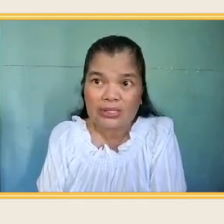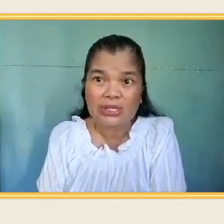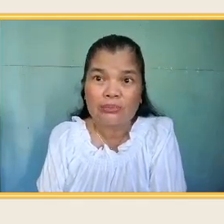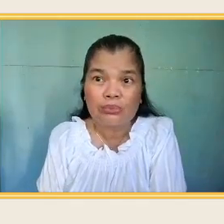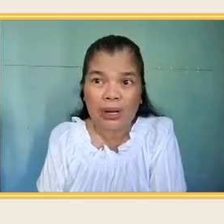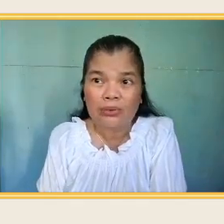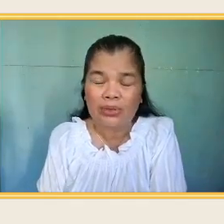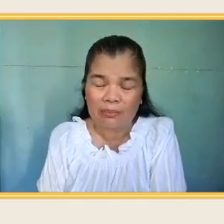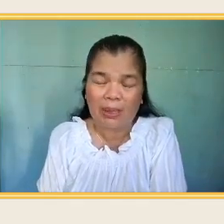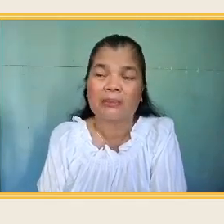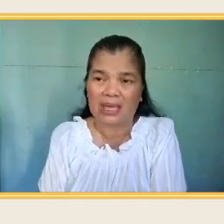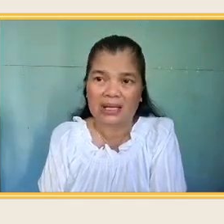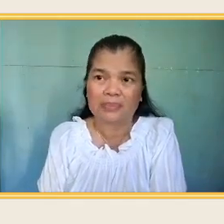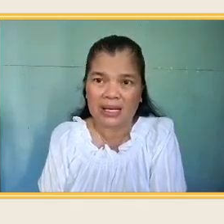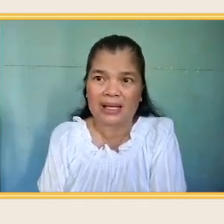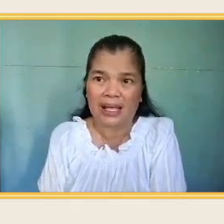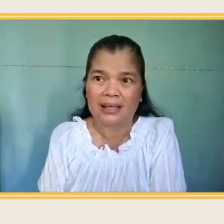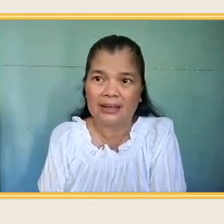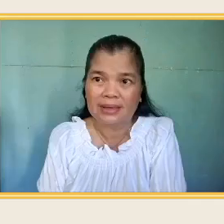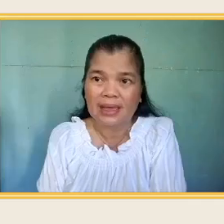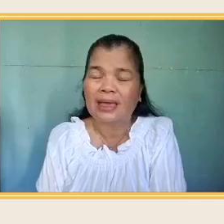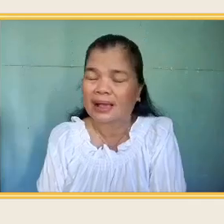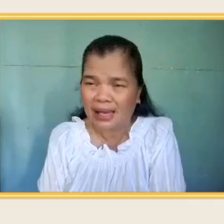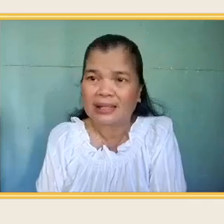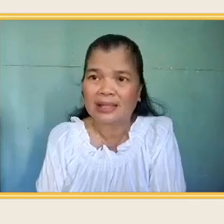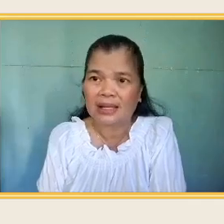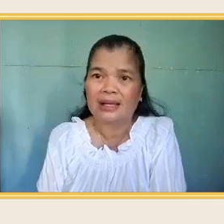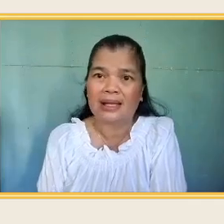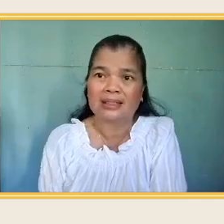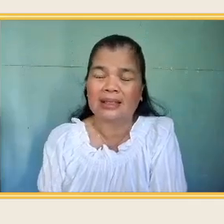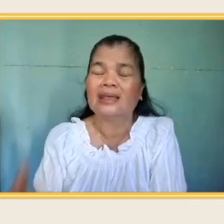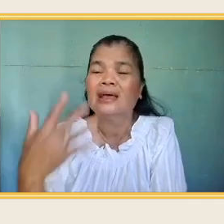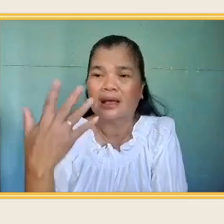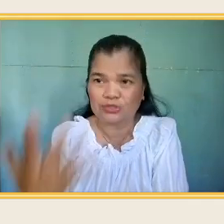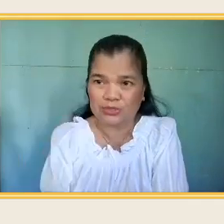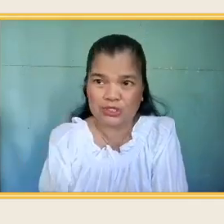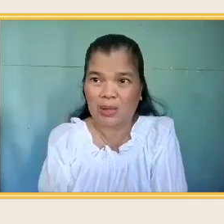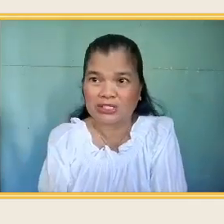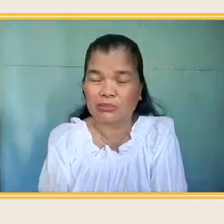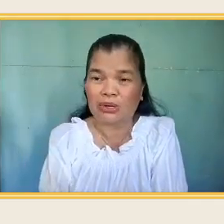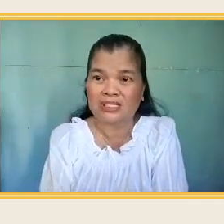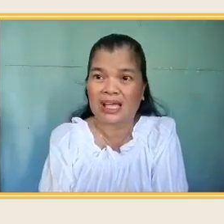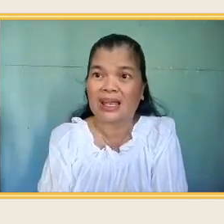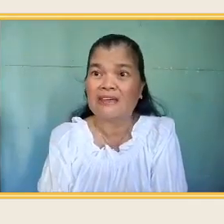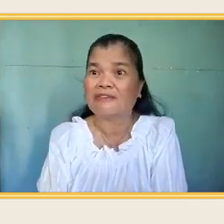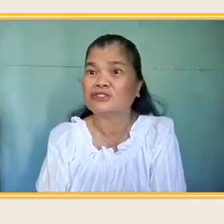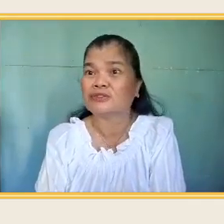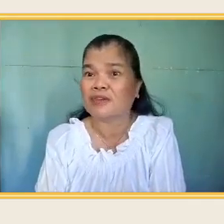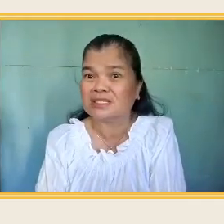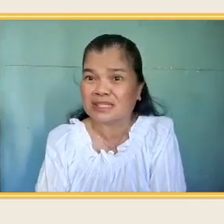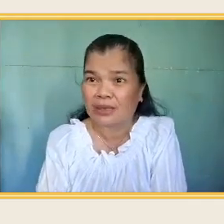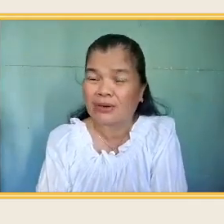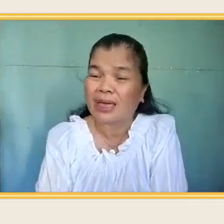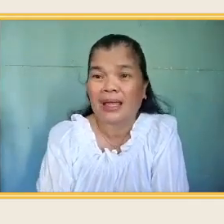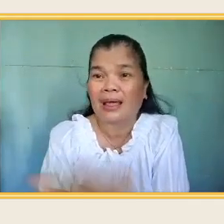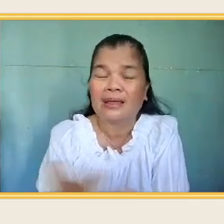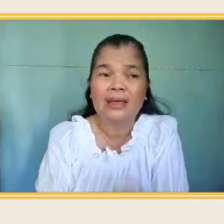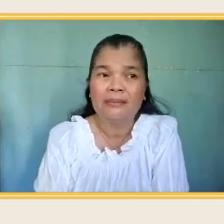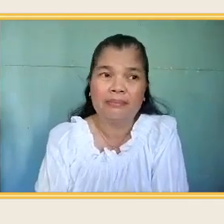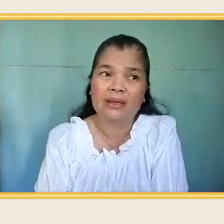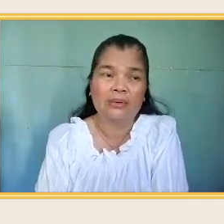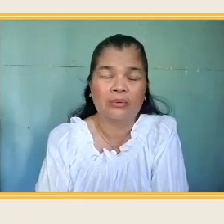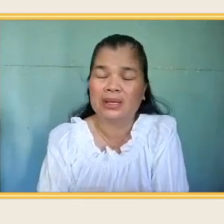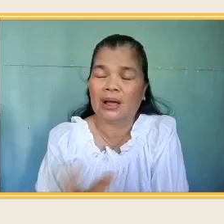nung una, sinubukan ko yan, pero mahirap talaga. Okay? Kaya kailangan talaga natin as much as possible nga sana ay face-to-face tayo. Kaya